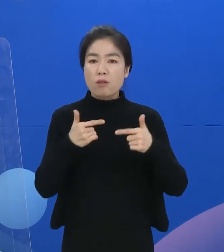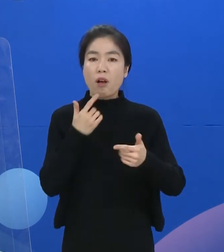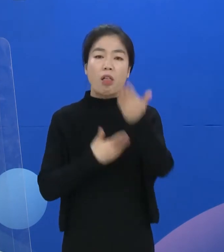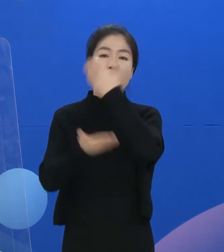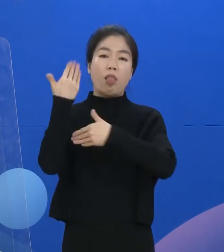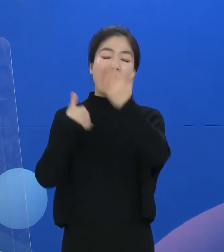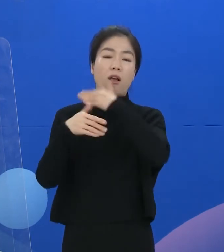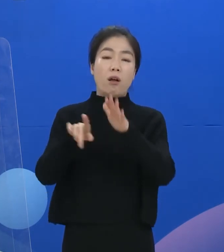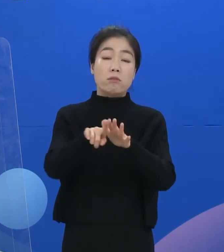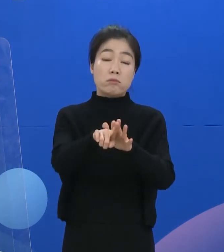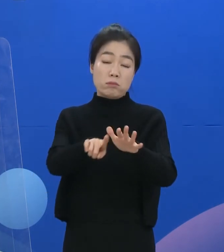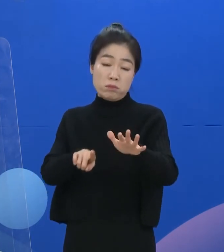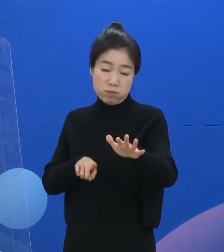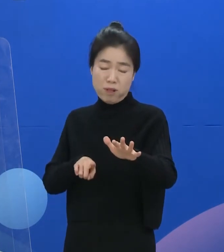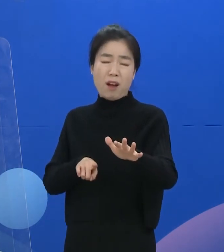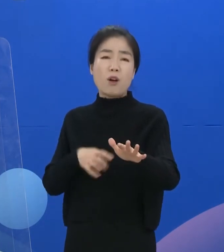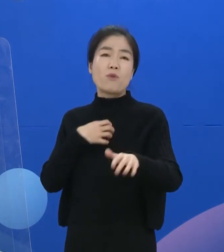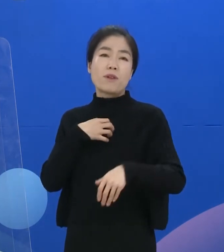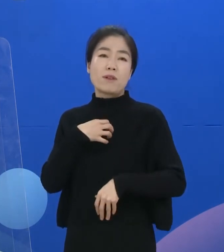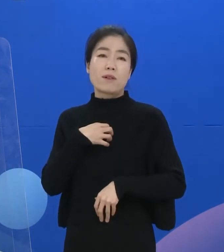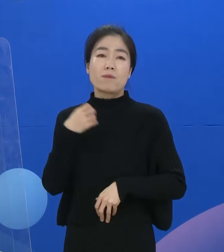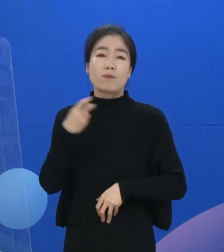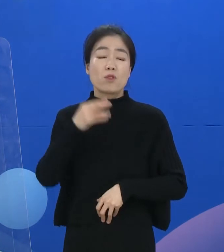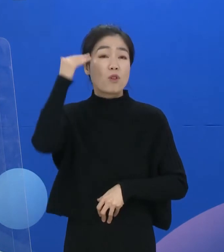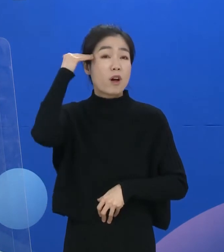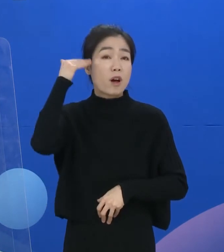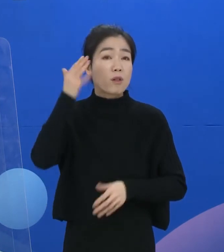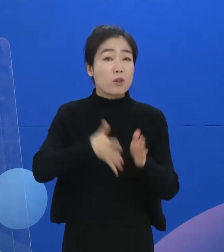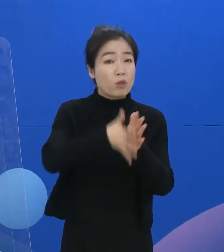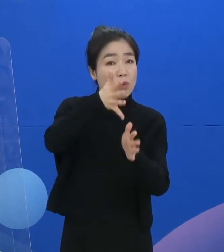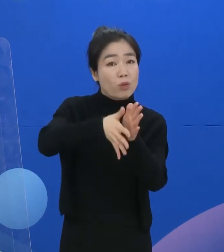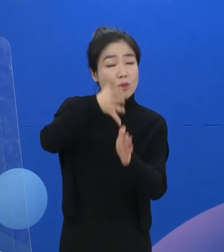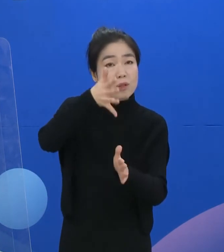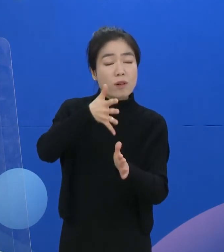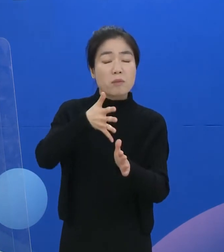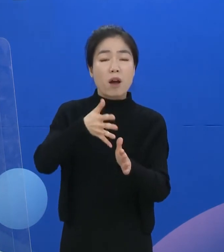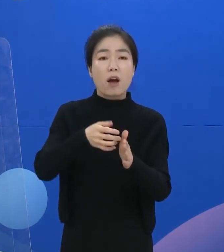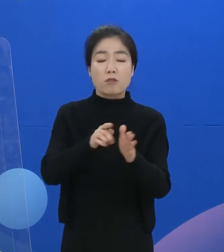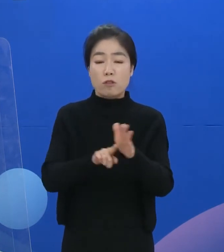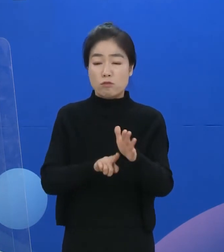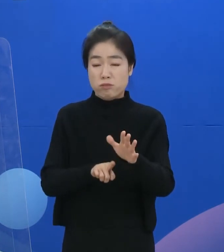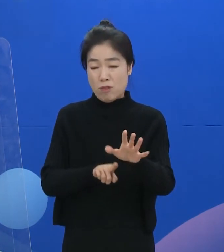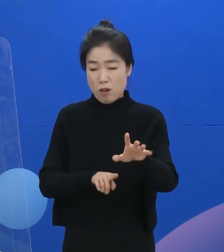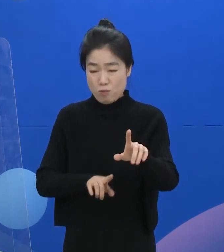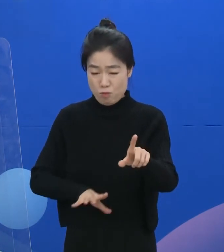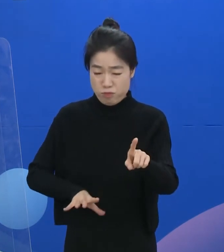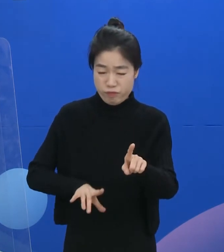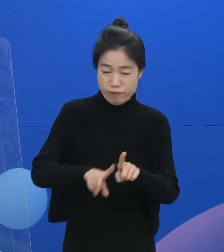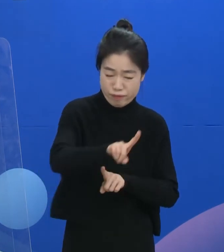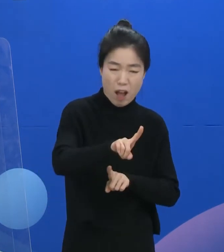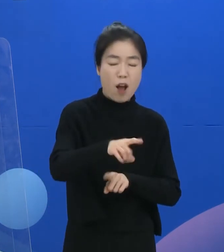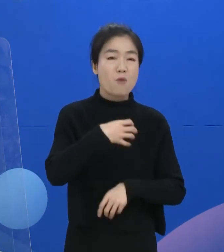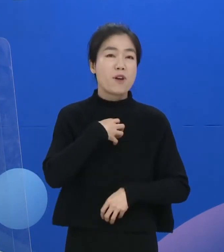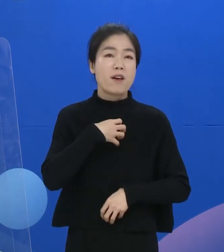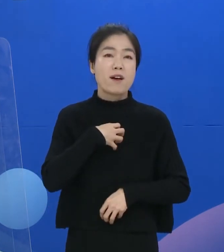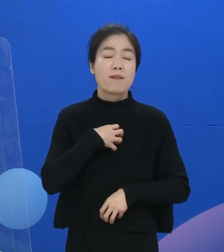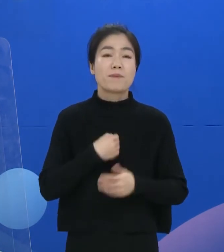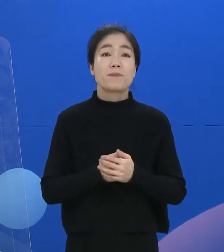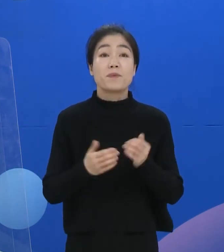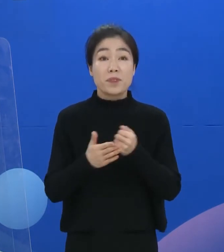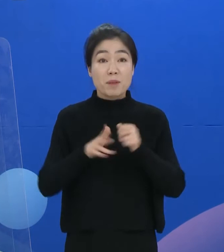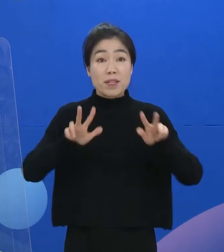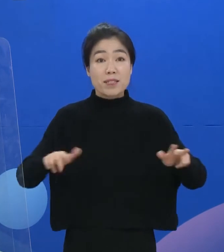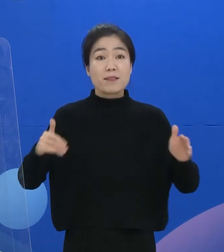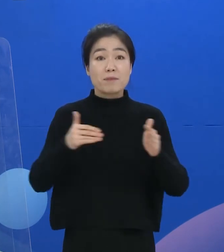성과들은 지속성과 추진력이 확보되지 않으면 언제든지 과학으로 뒷걸음질 칠 수 있고